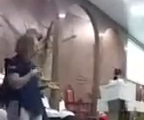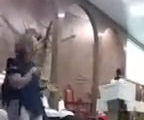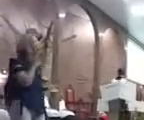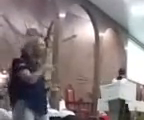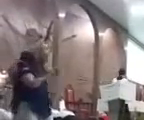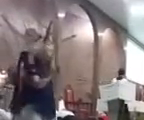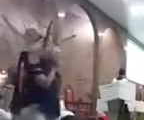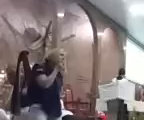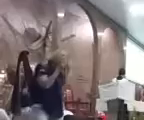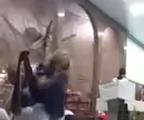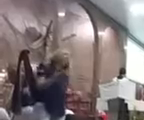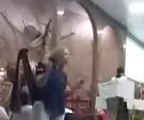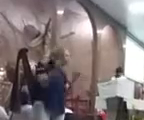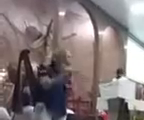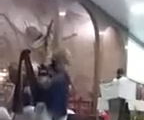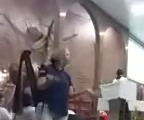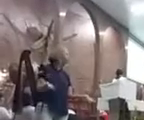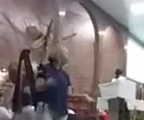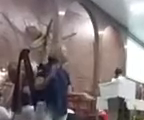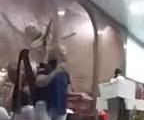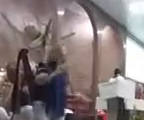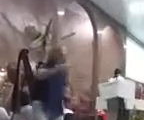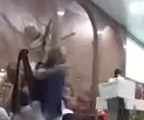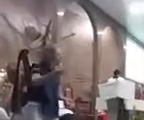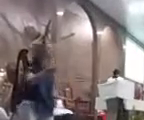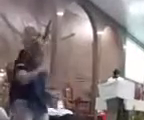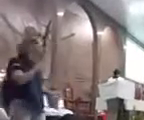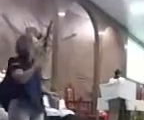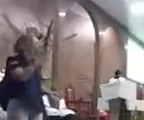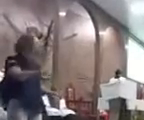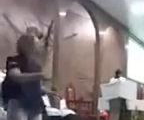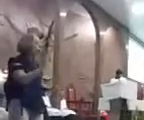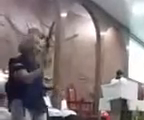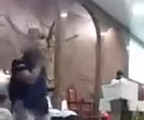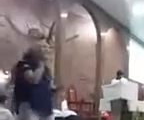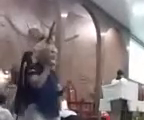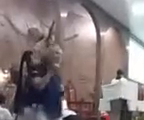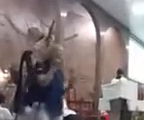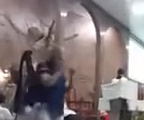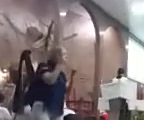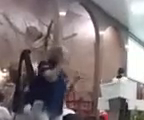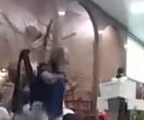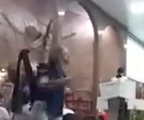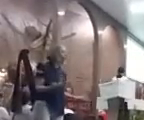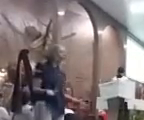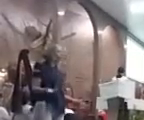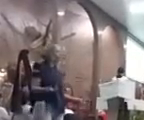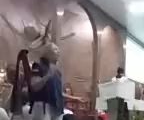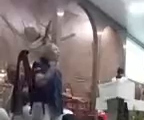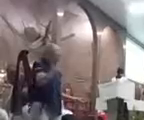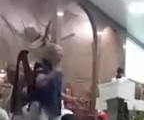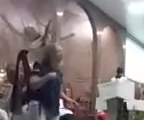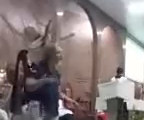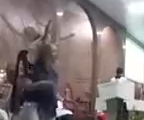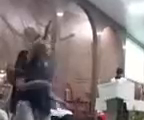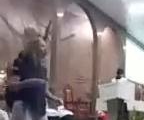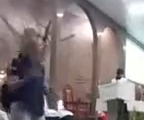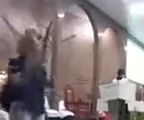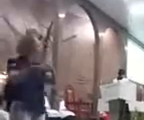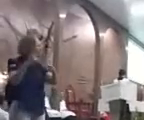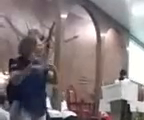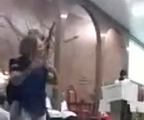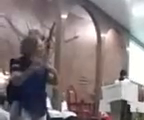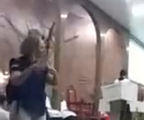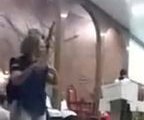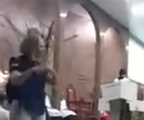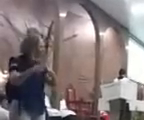vezes. Se num dia ele pecar 100 vezes, perdoa 100 vezes. Se o seu filho bater a cabeça 100 vezes,